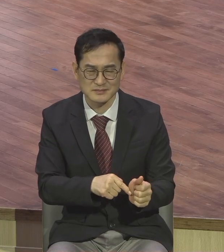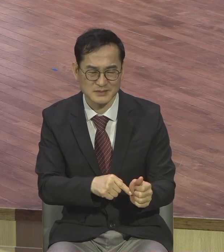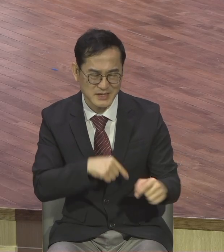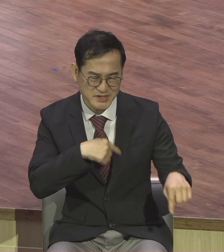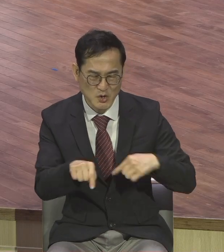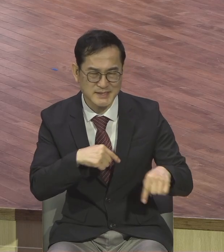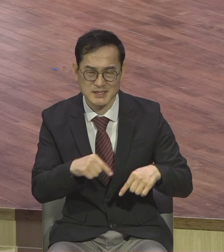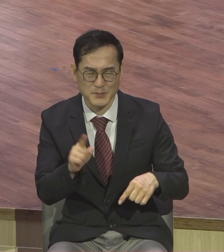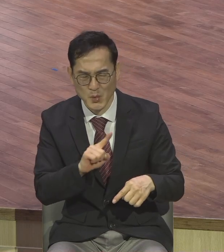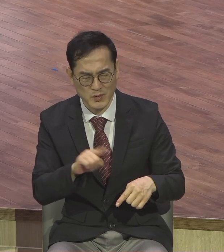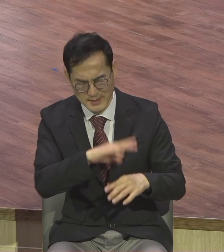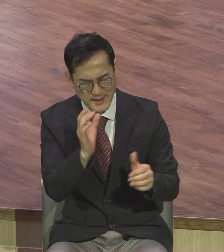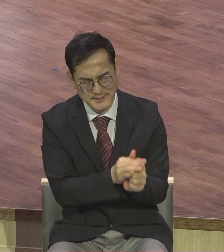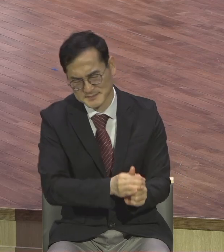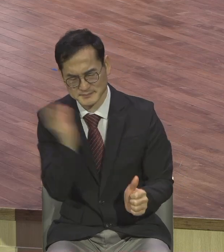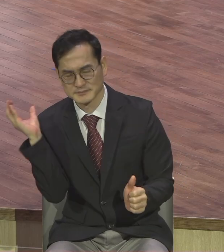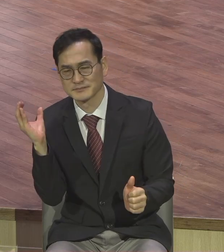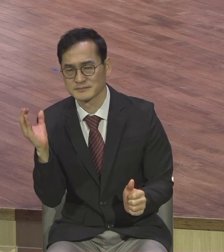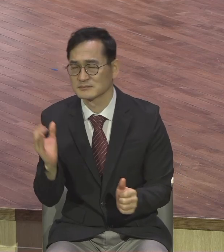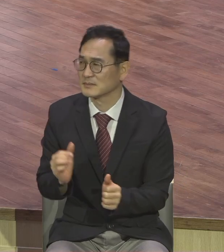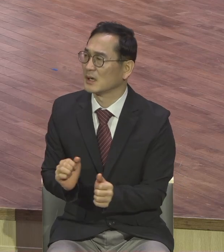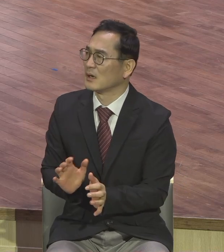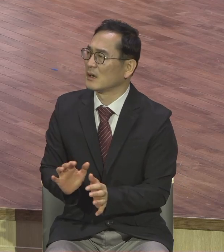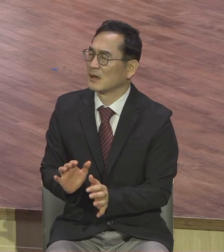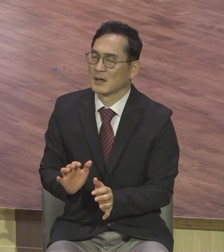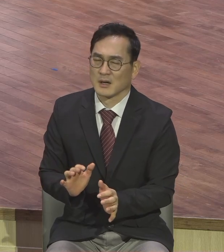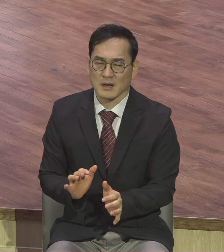빌라도의 최후였어요.